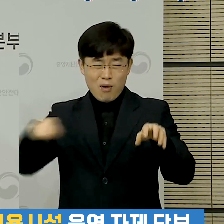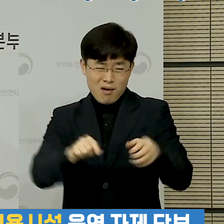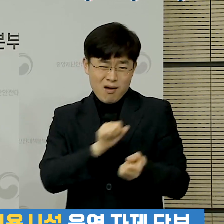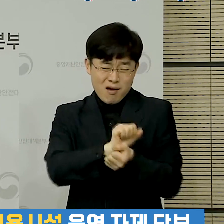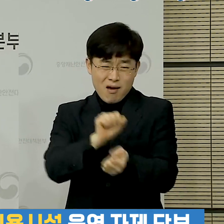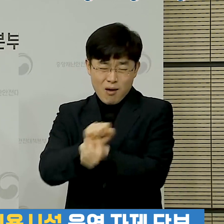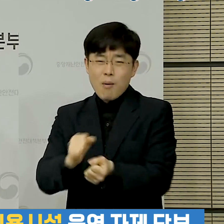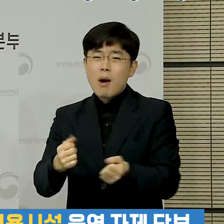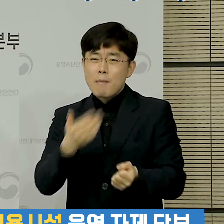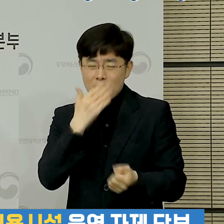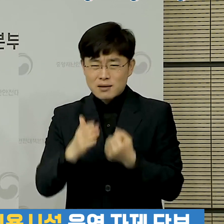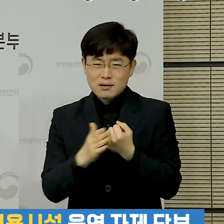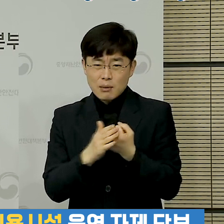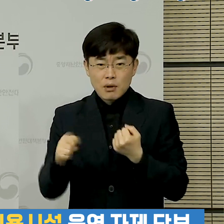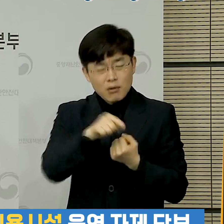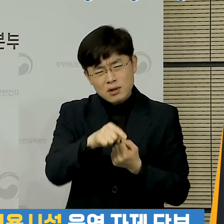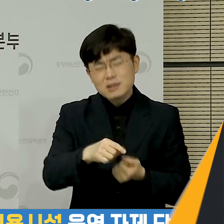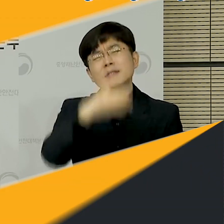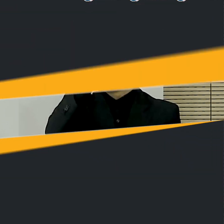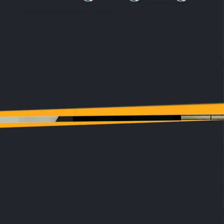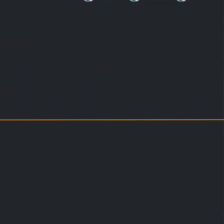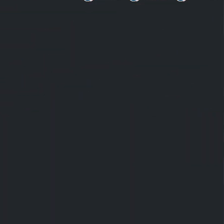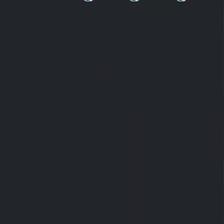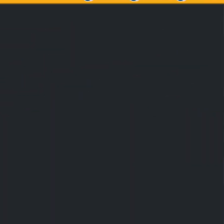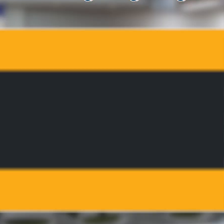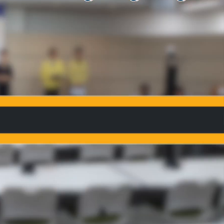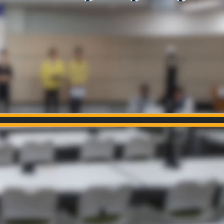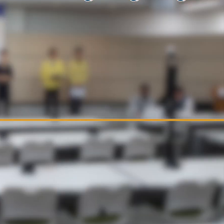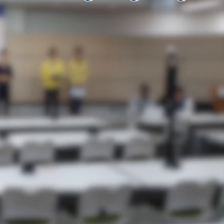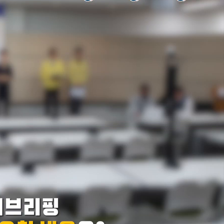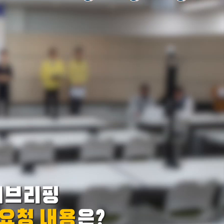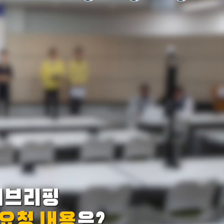업종은 운영을 자제해 주실 것을 부탁드립니다.